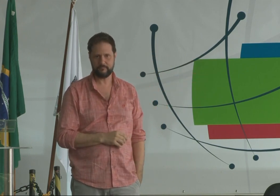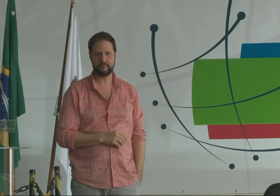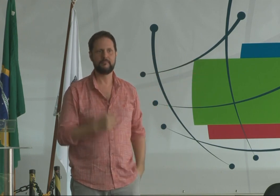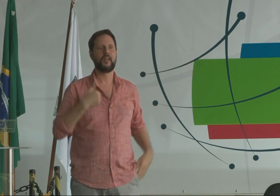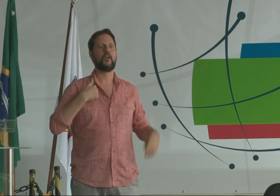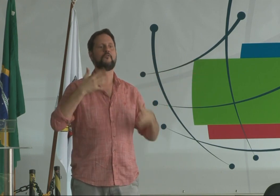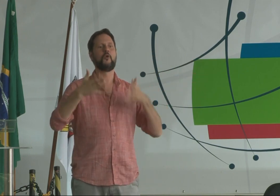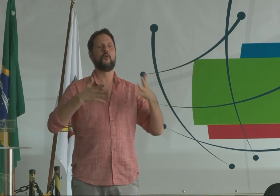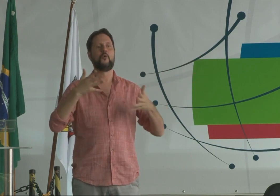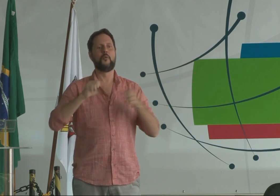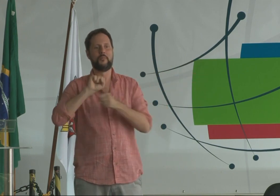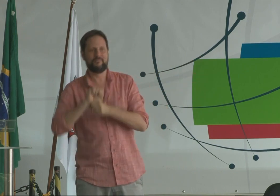Então, vou apresentar uma outra palestra.